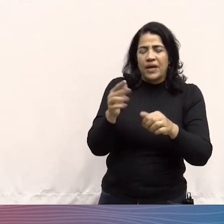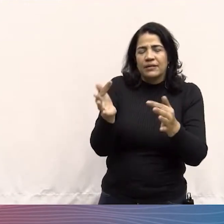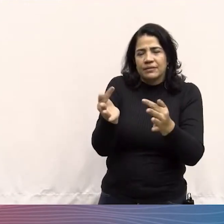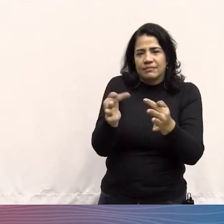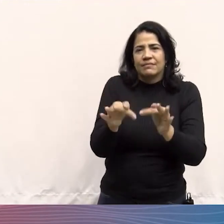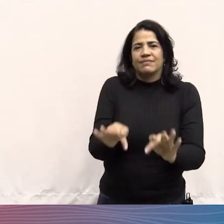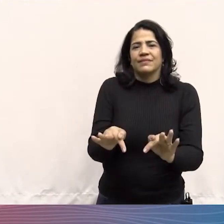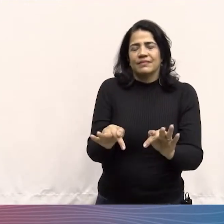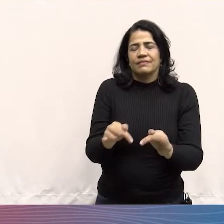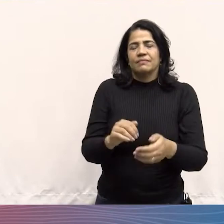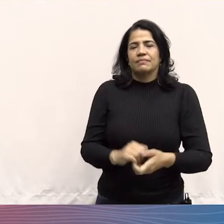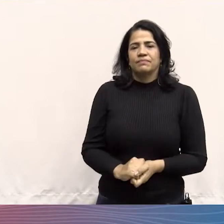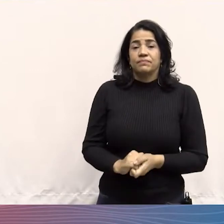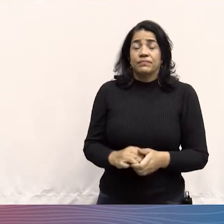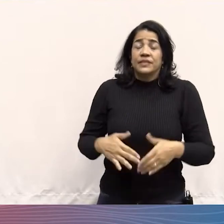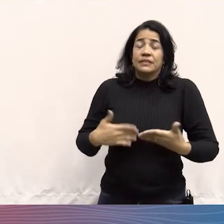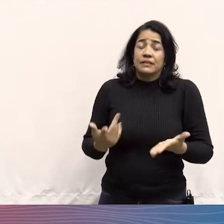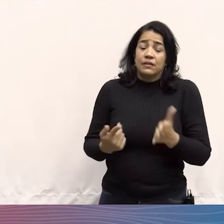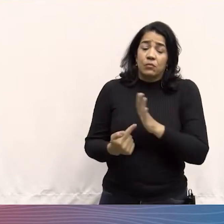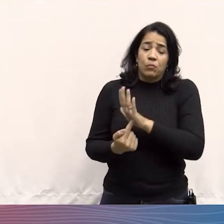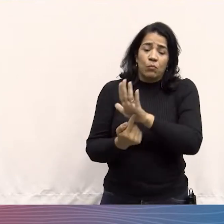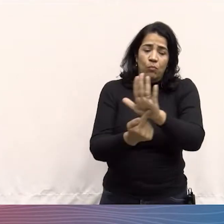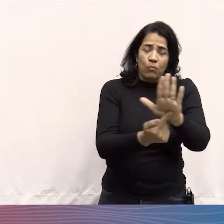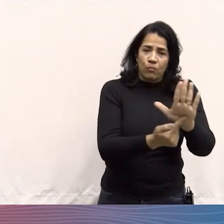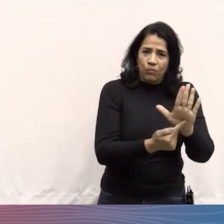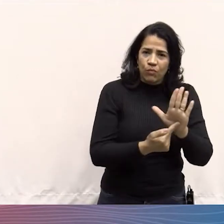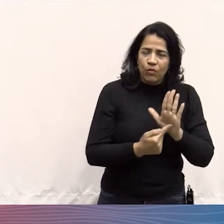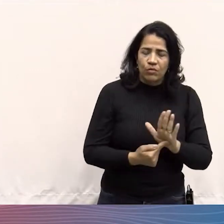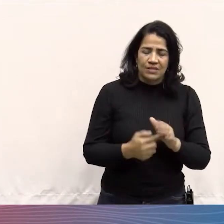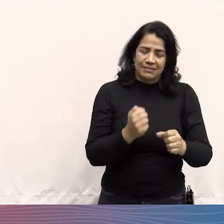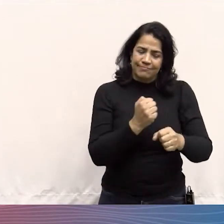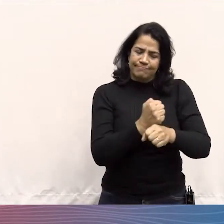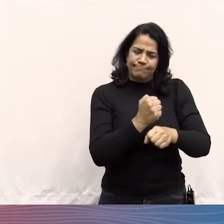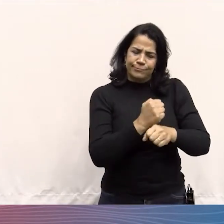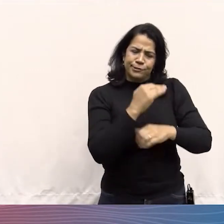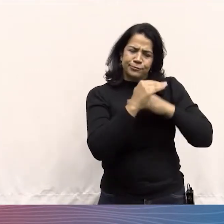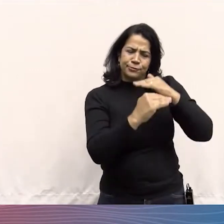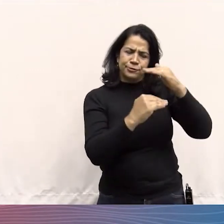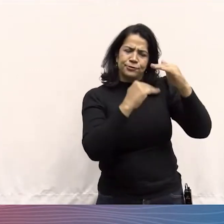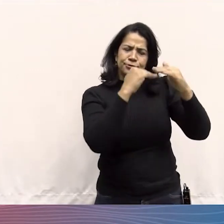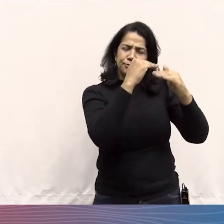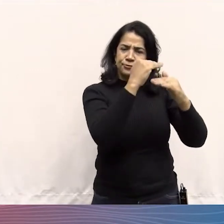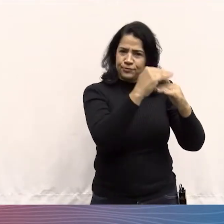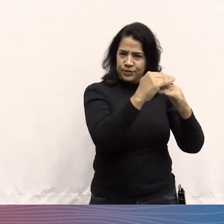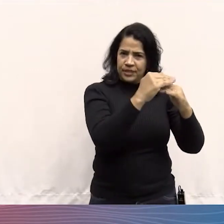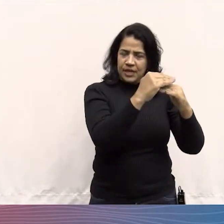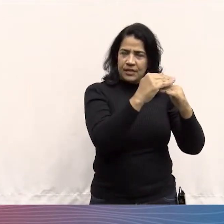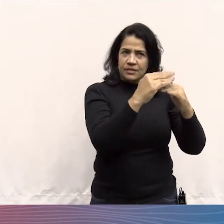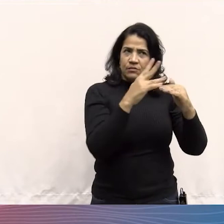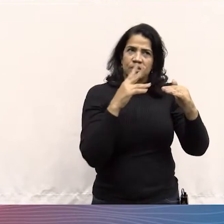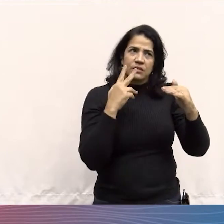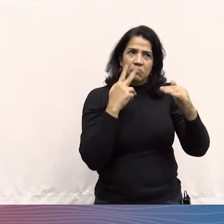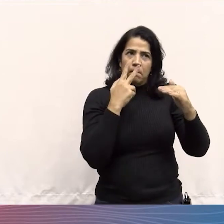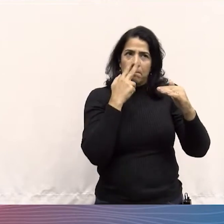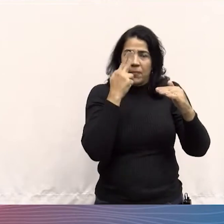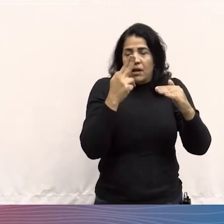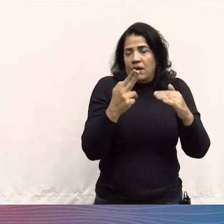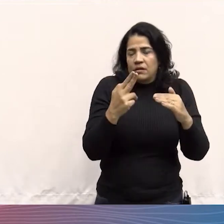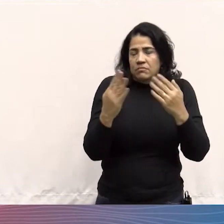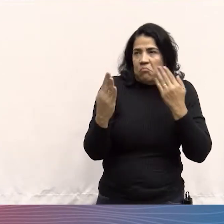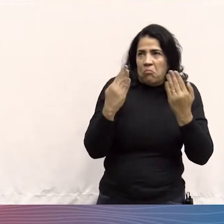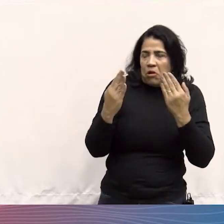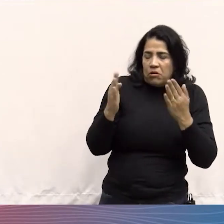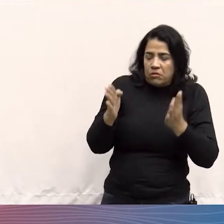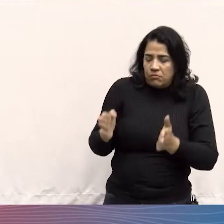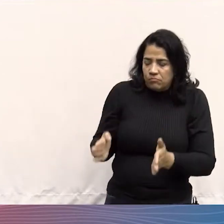a edificação é um cubo, né? Ele não é de dois planos, por exemplo,